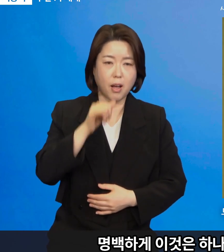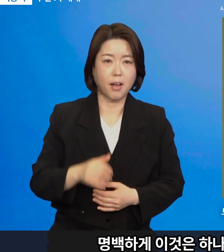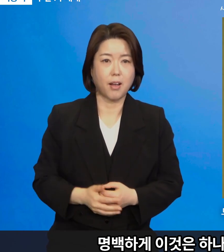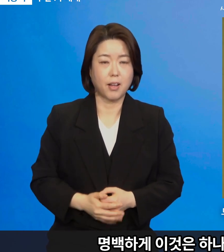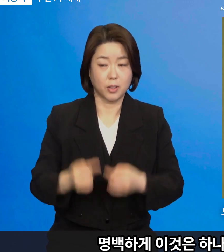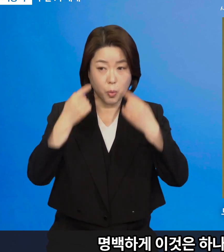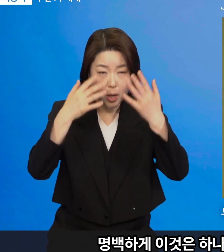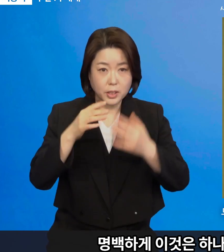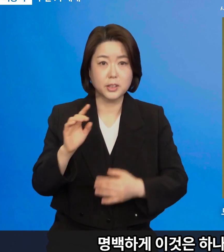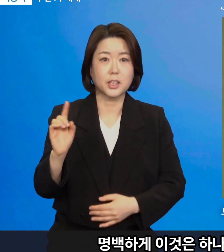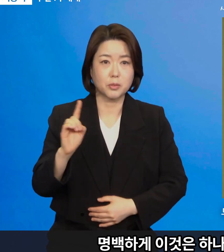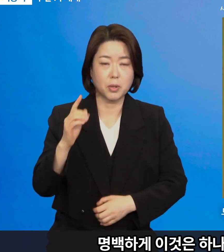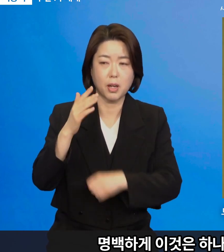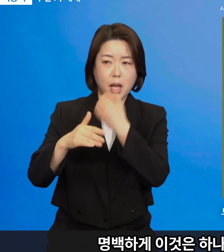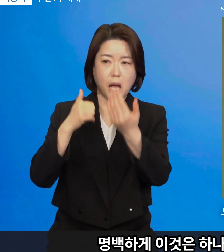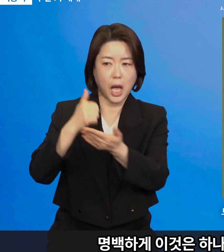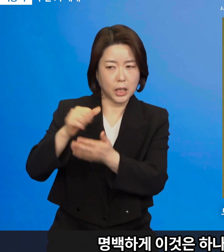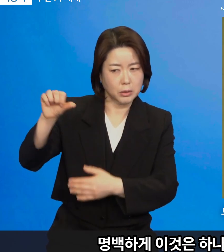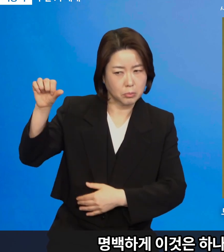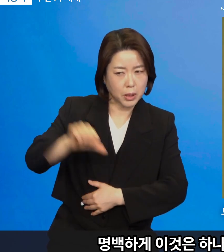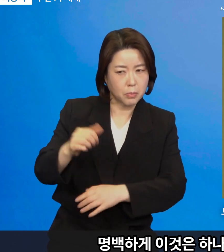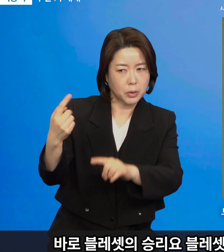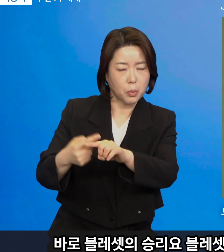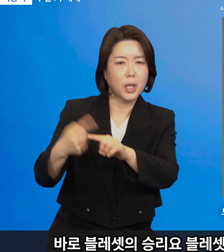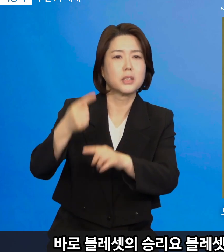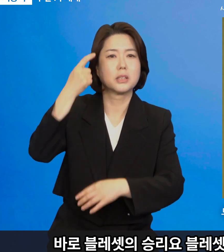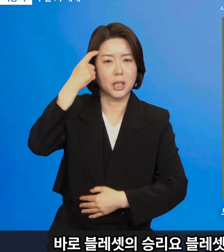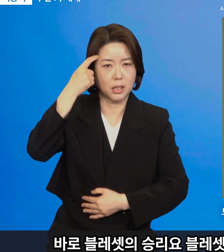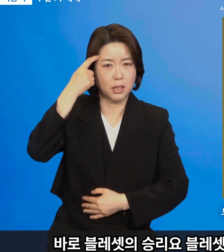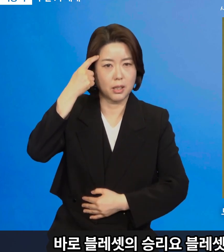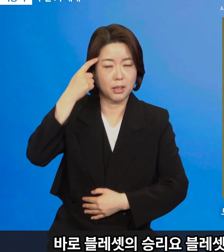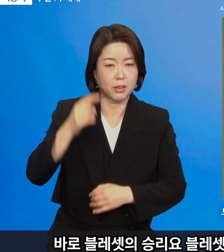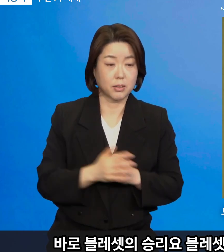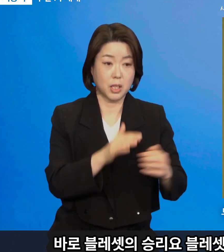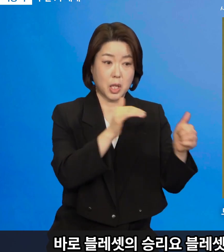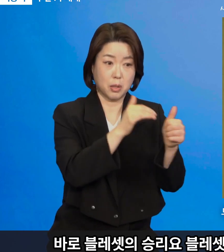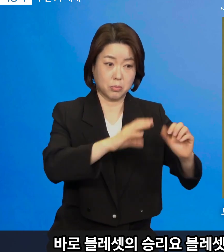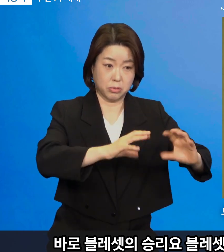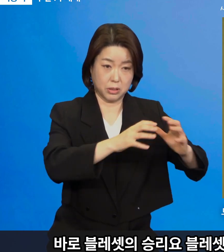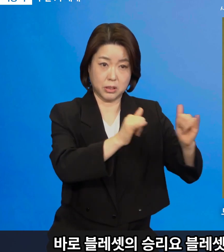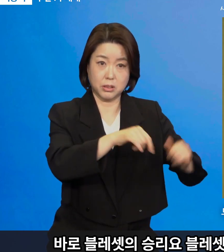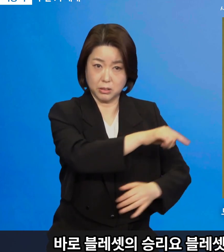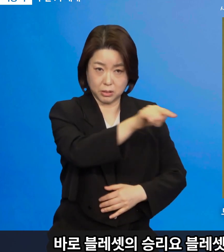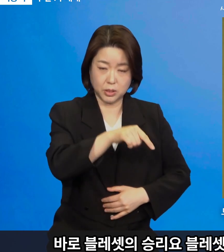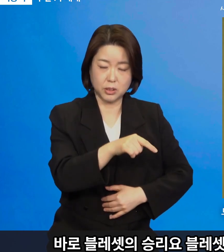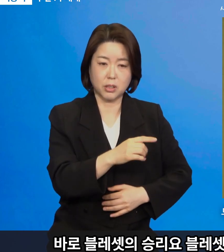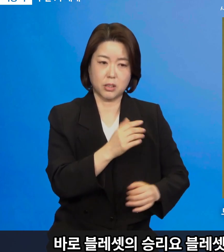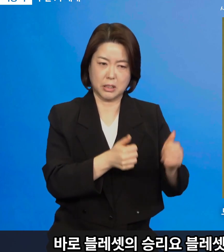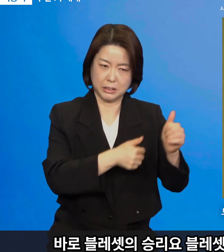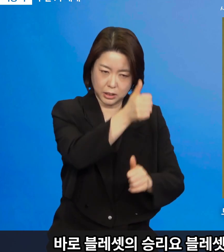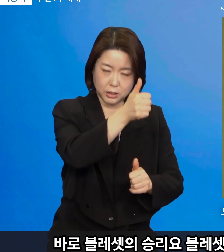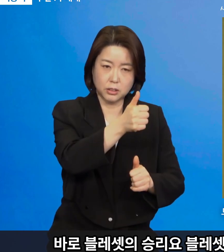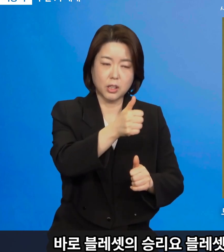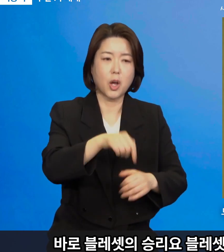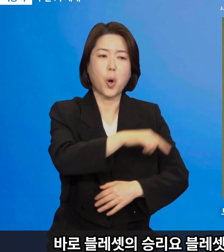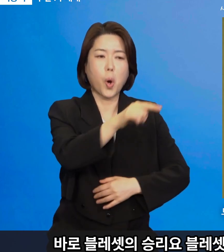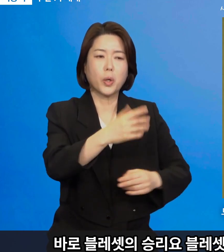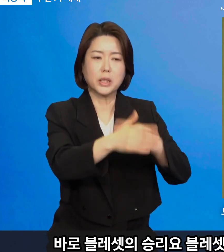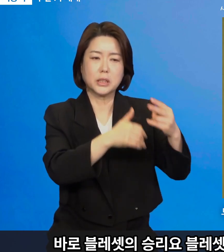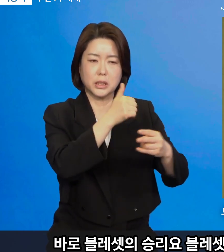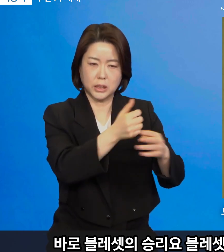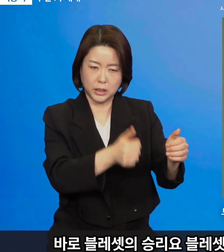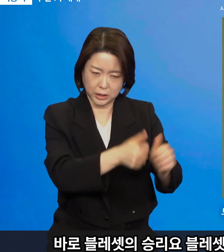이것은 하나님의 패배로 여겨졌고 바로 블레셋의 승리요, 블레셋의 신의 승리로 여겨졌습니다.